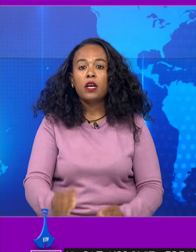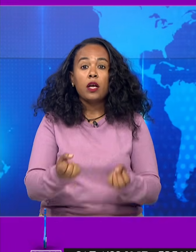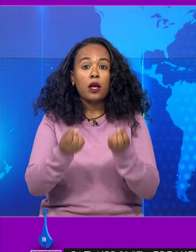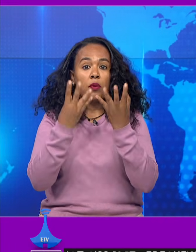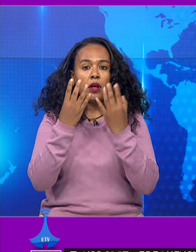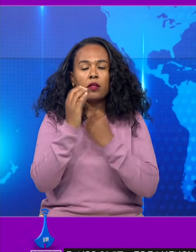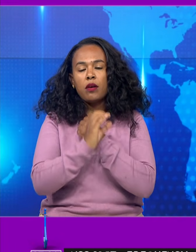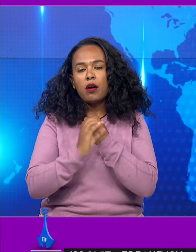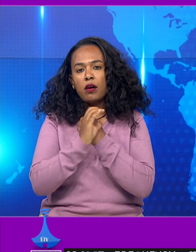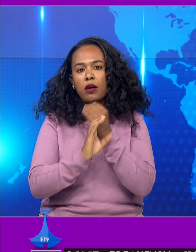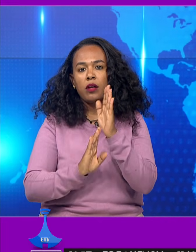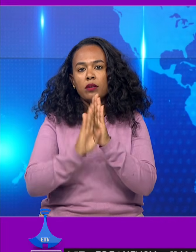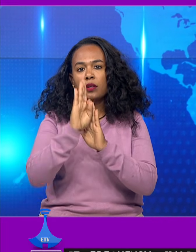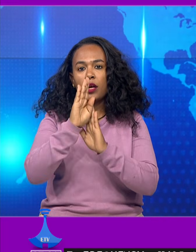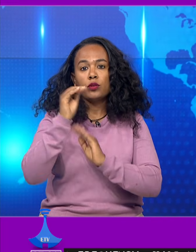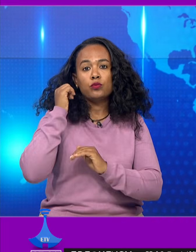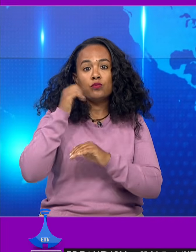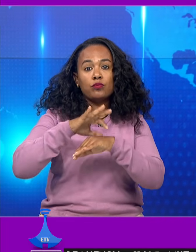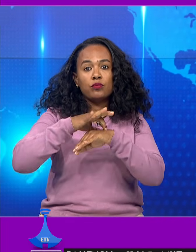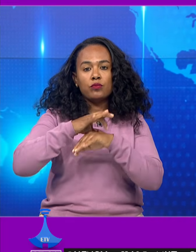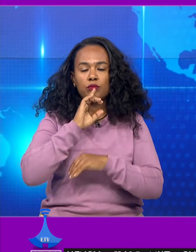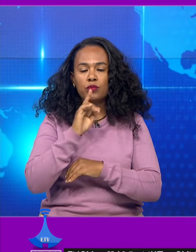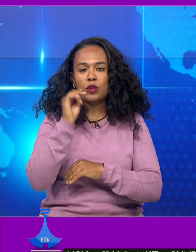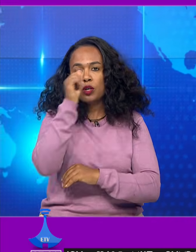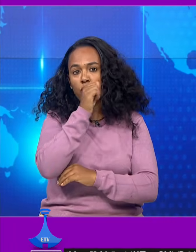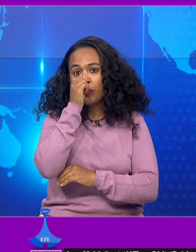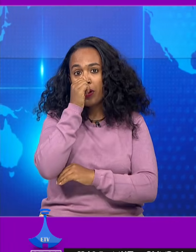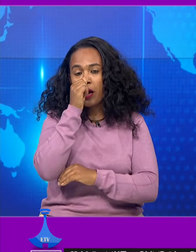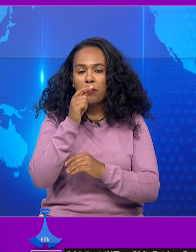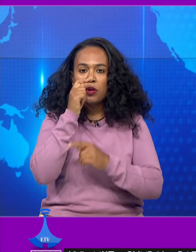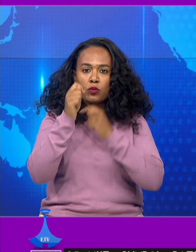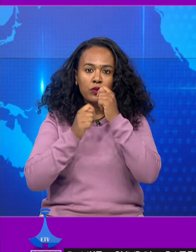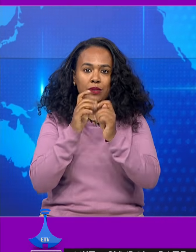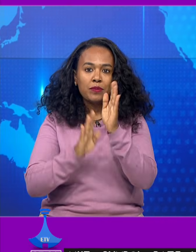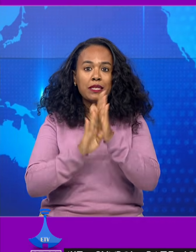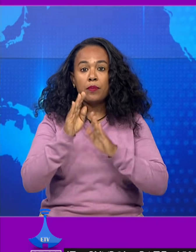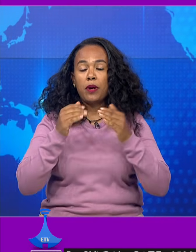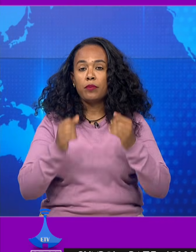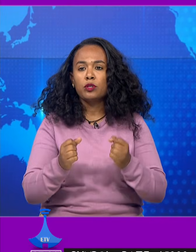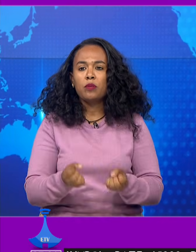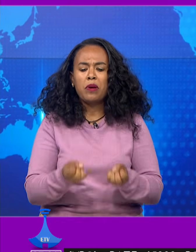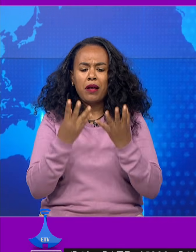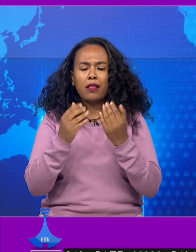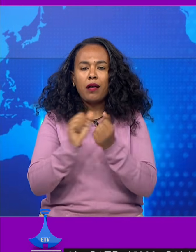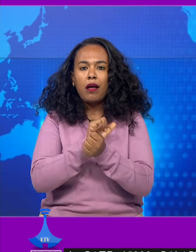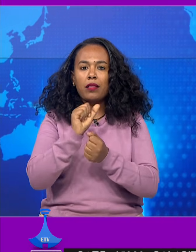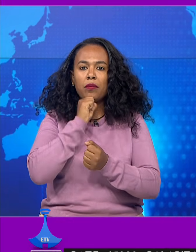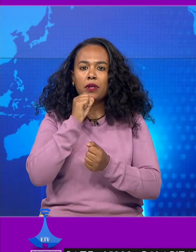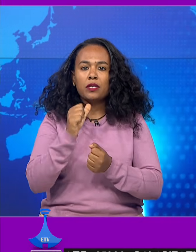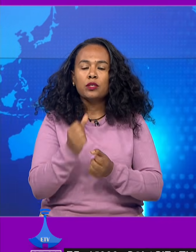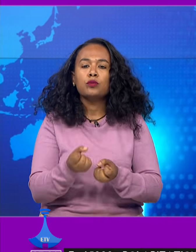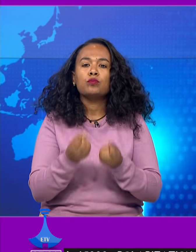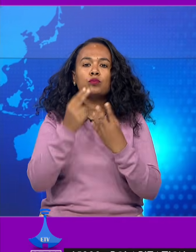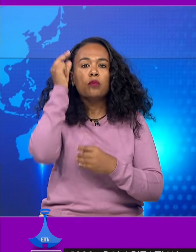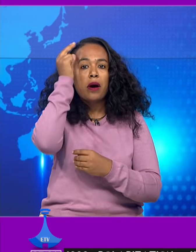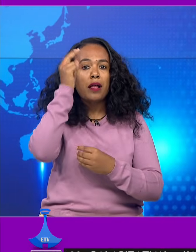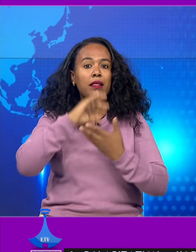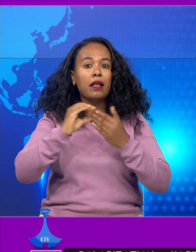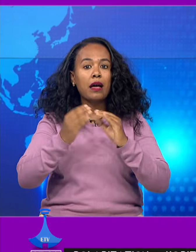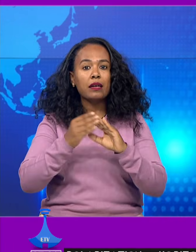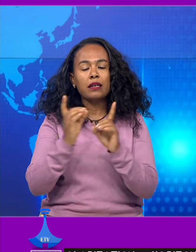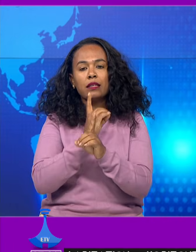የበርካታ ሀገራት የእድገታቸው የጀርባ አጥንት ነው። ኢትዮጵያ በቱሪዝም ሊለማ የሚችል በርካታ ያልተበረዘ ቱባ ባህል ታሪክና